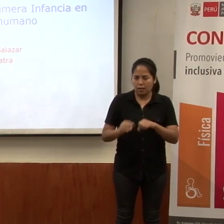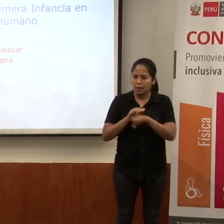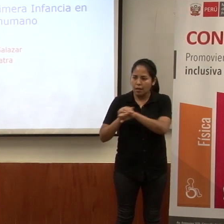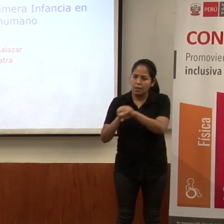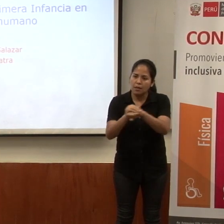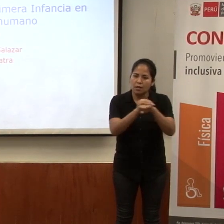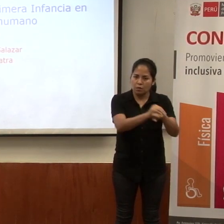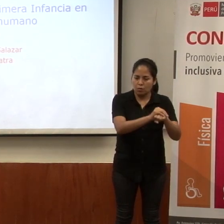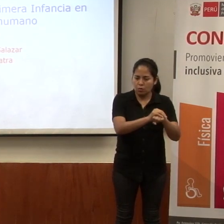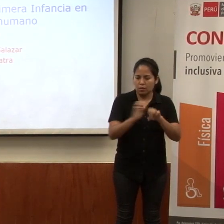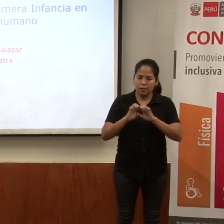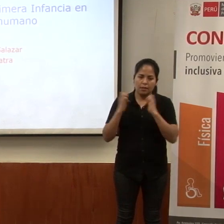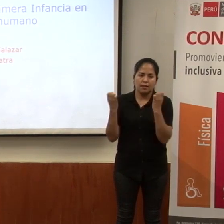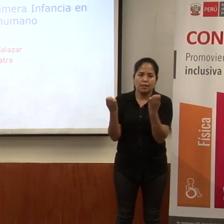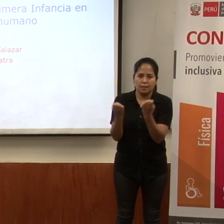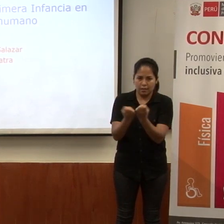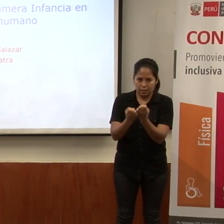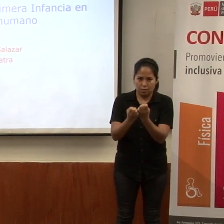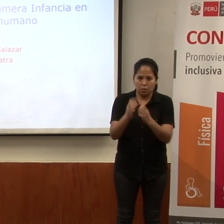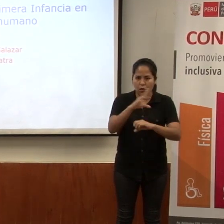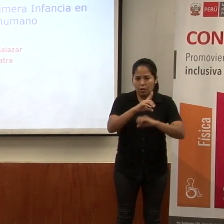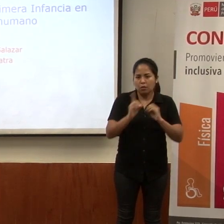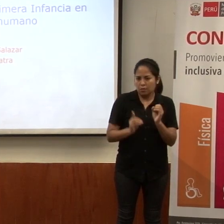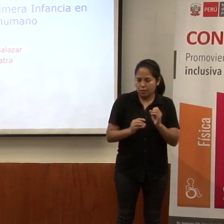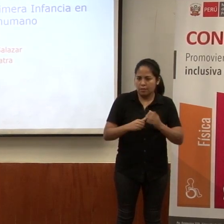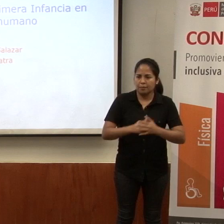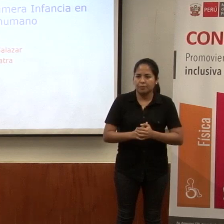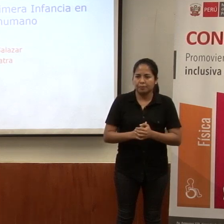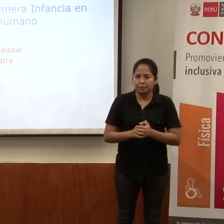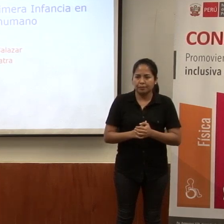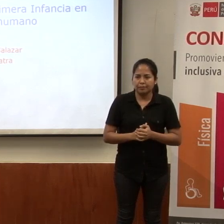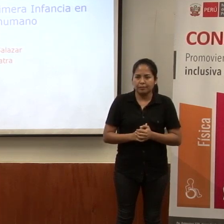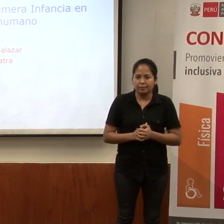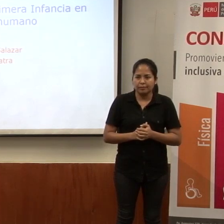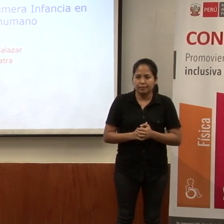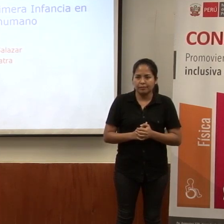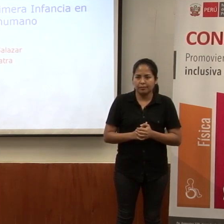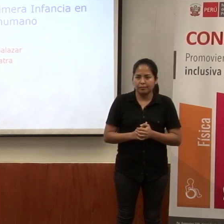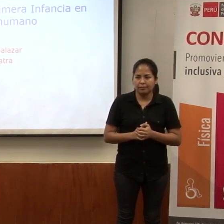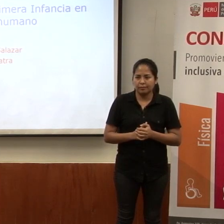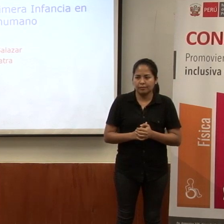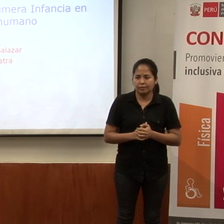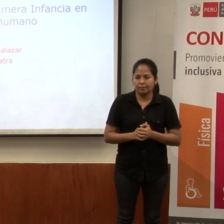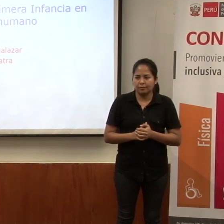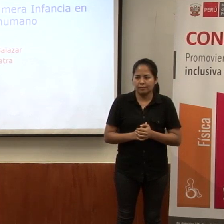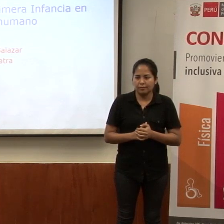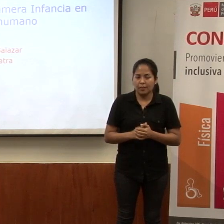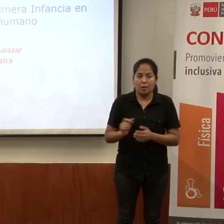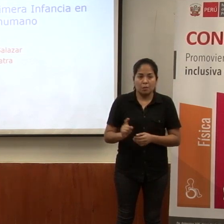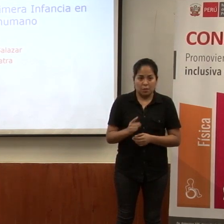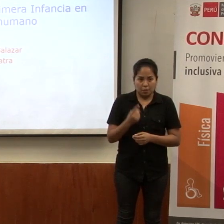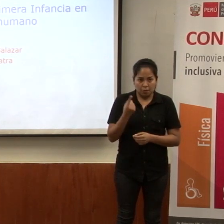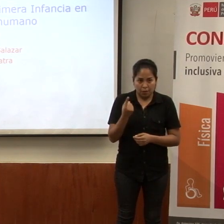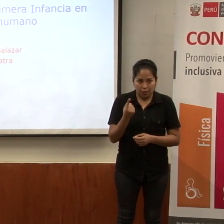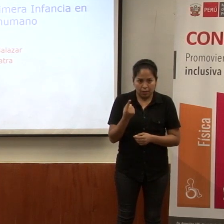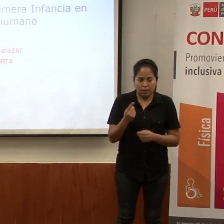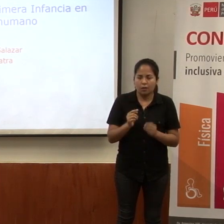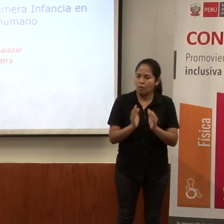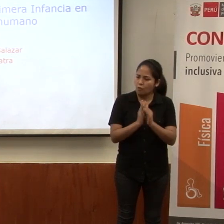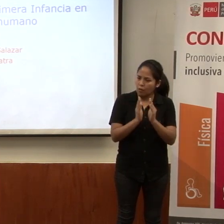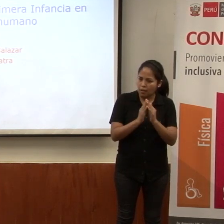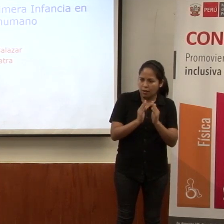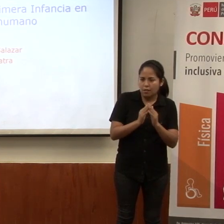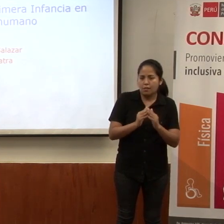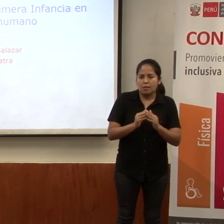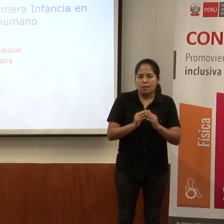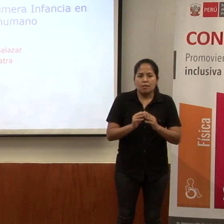del equipo de la Dirección de Investigación y Registro. Vamos a recibir para el inicio de esta conferencia magistral